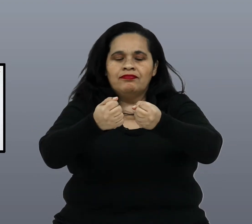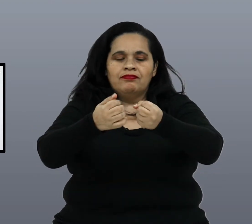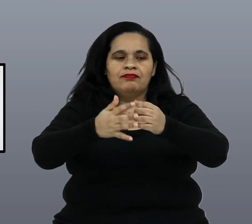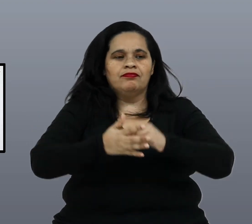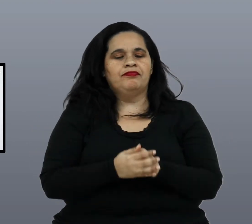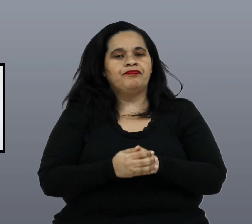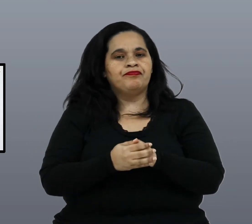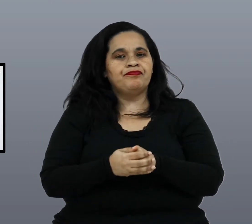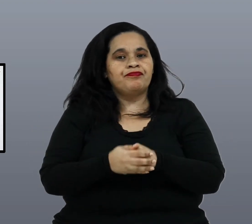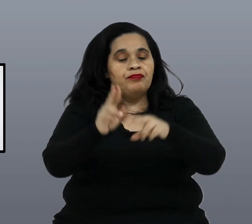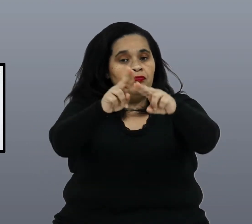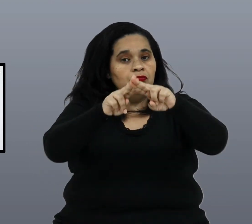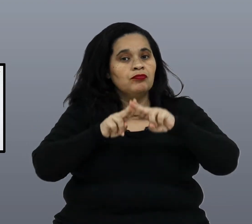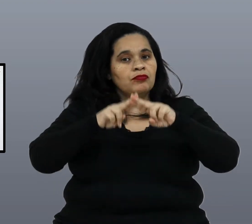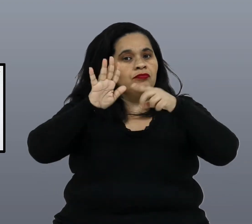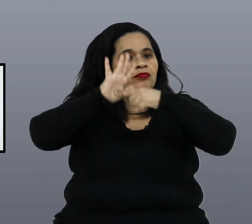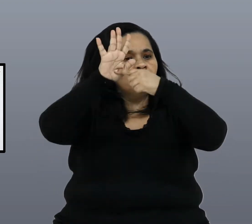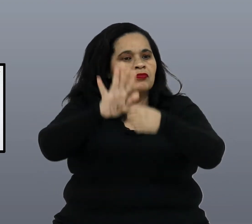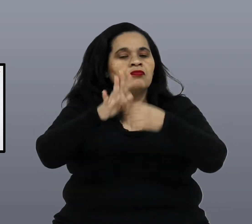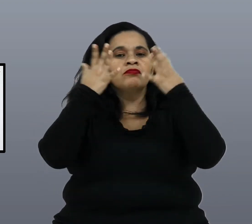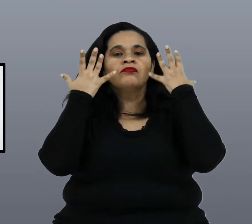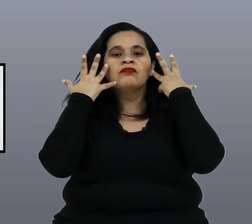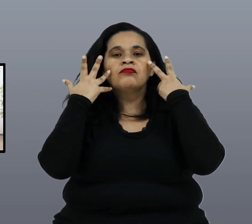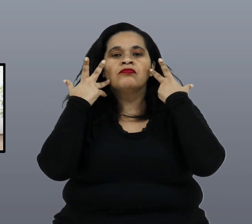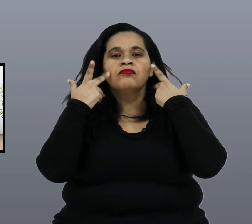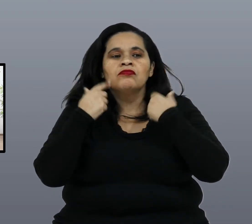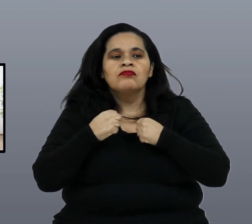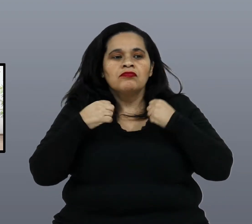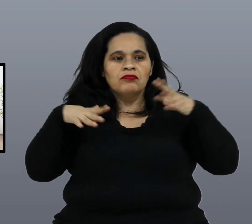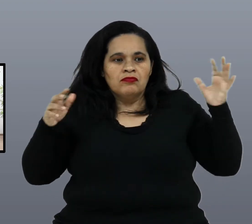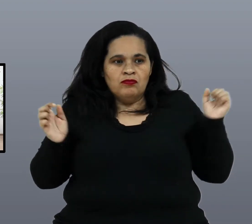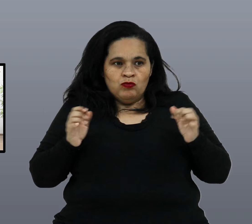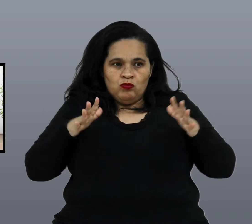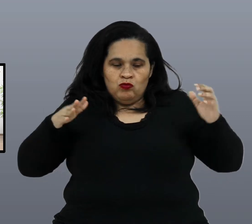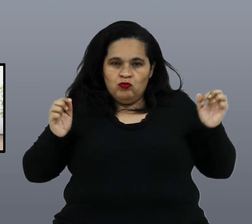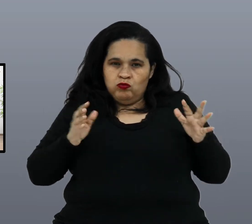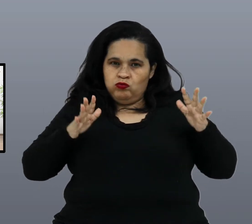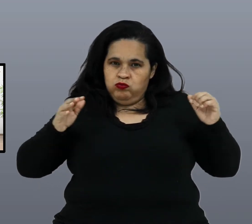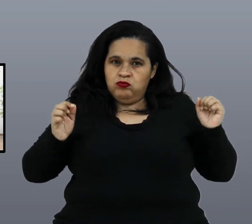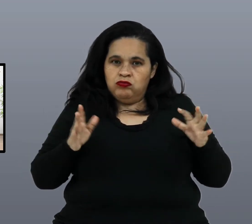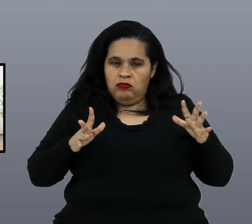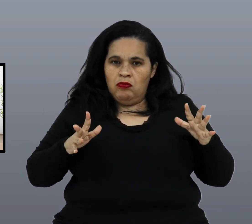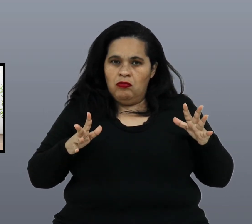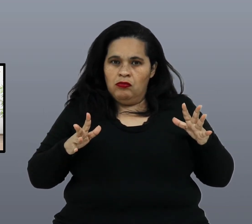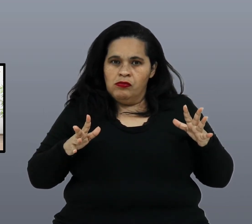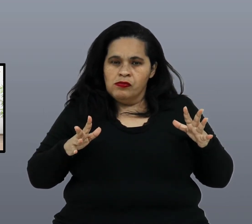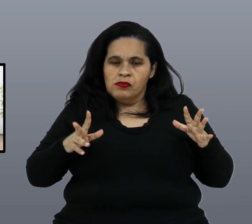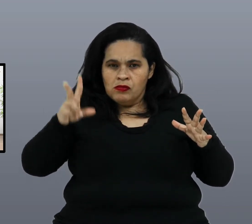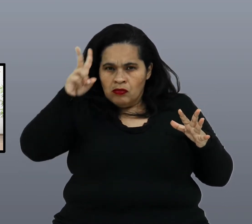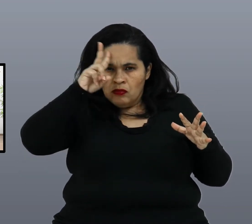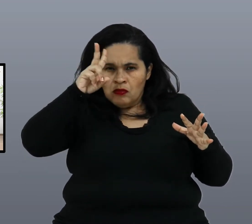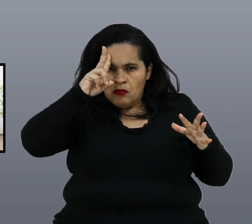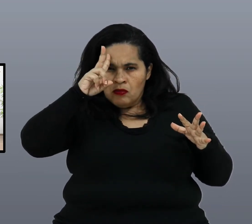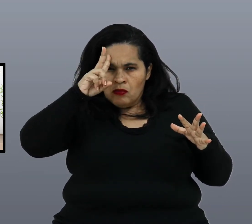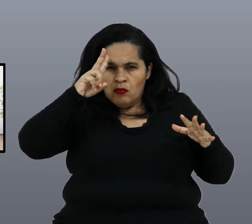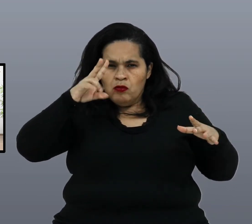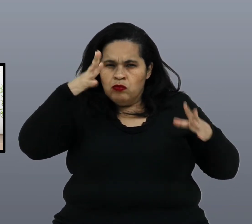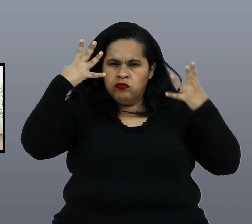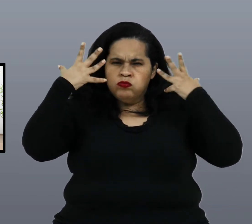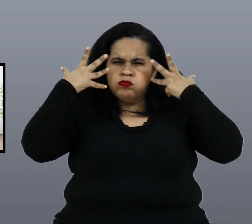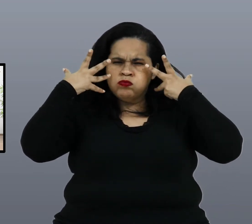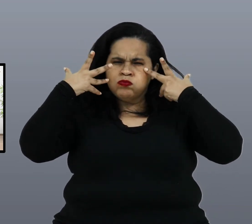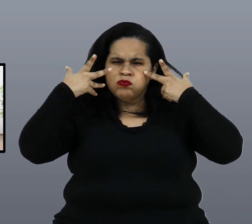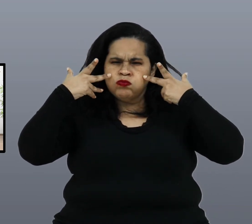representado pelo leão, né? Com asas, ou seja, o forte leão, arrancado-lhe as asas, arrancado-lhe a